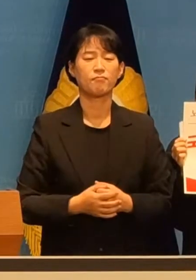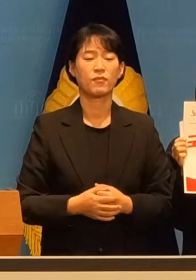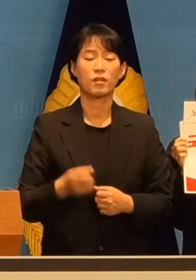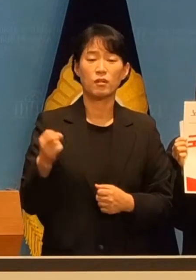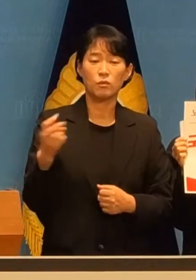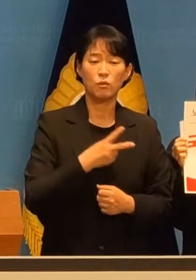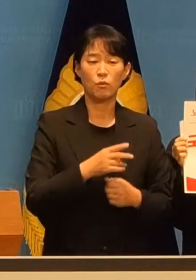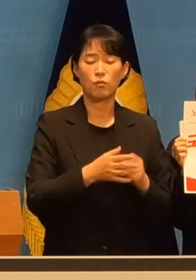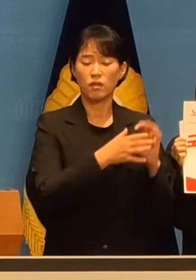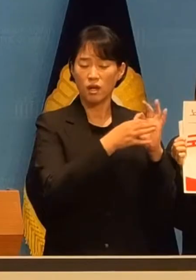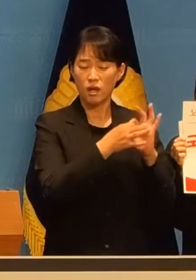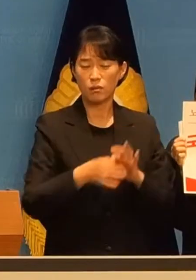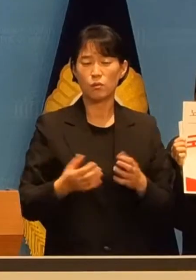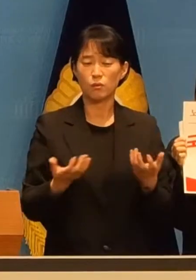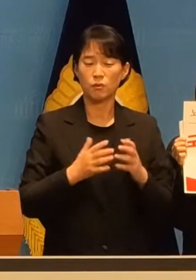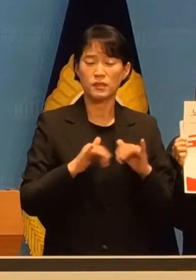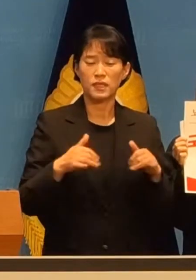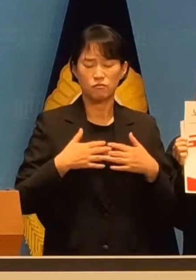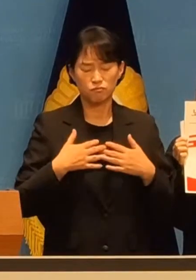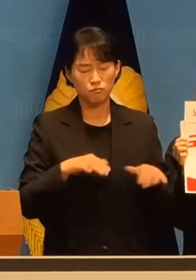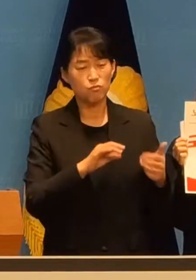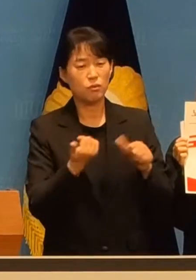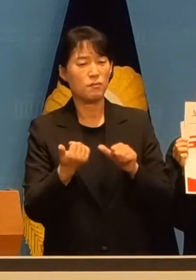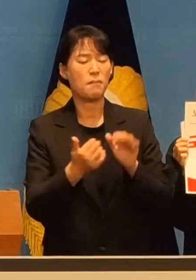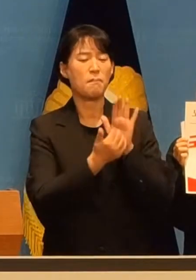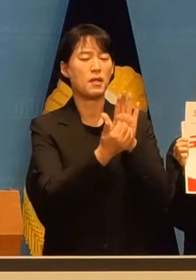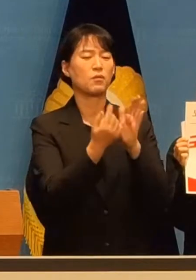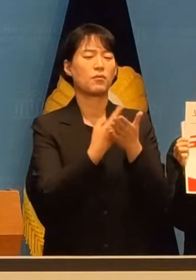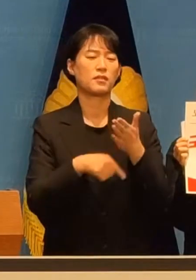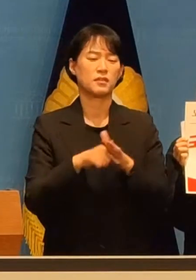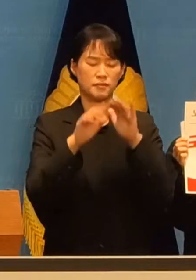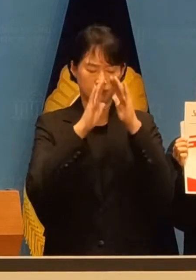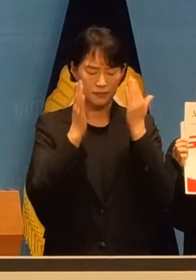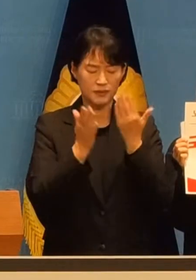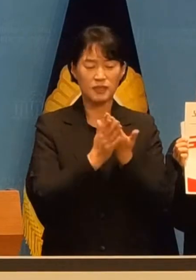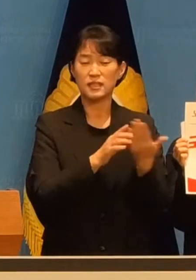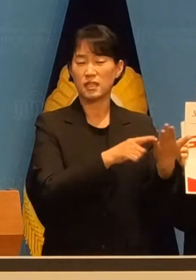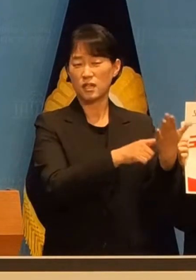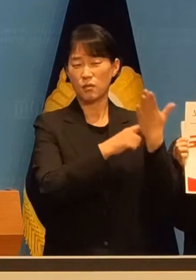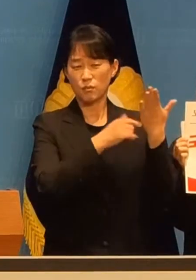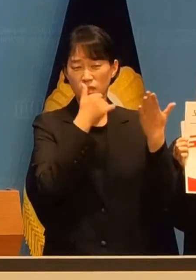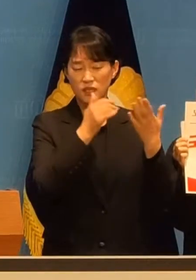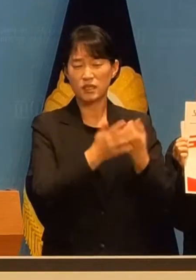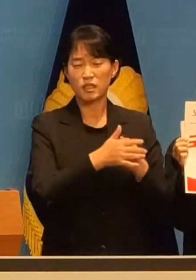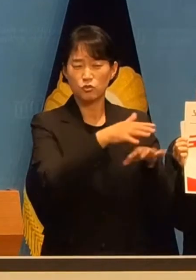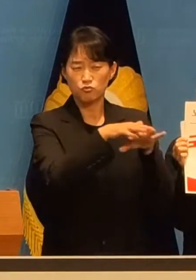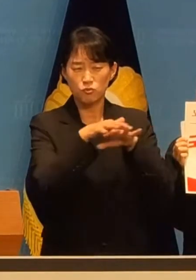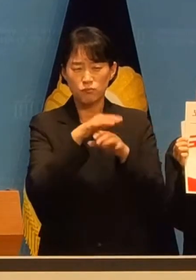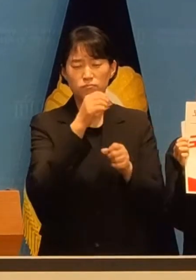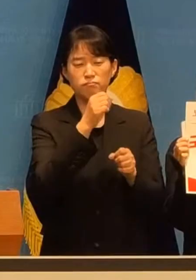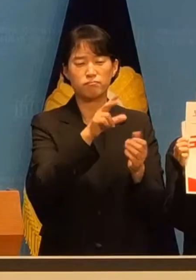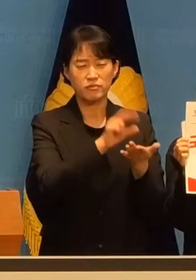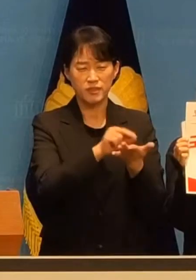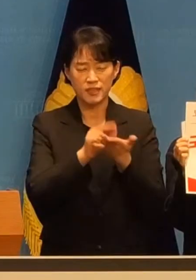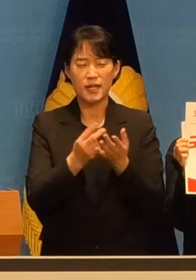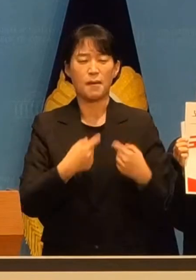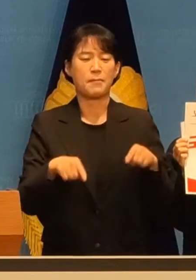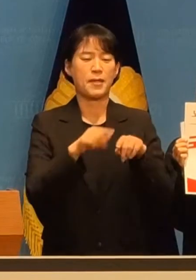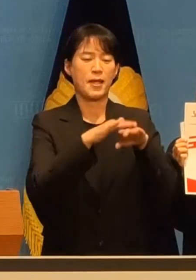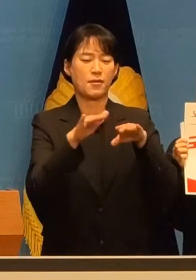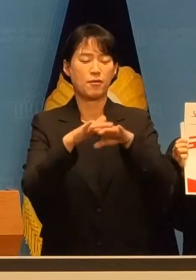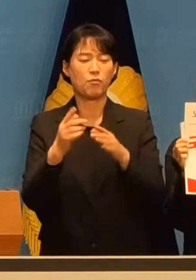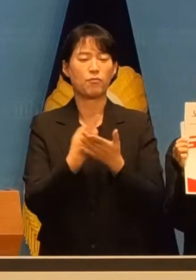또한 연이은 노동자 가로사를 막기 위해서라도 총체적으로 드러나고 있는 쿠팡의 구조적인 문제들을 함께 해결하기